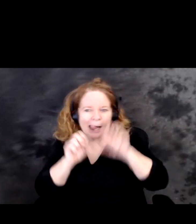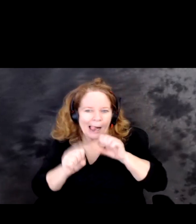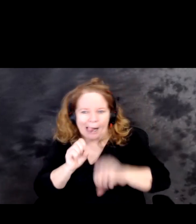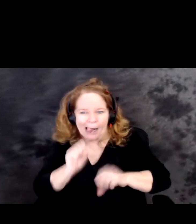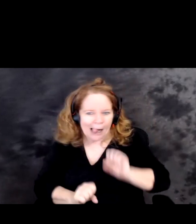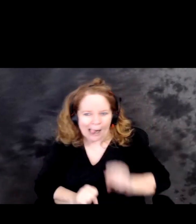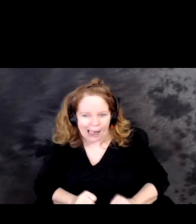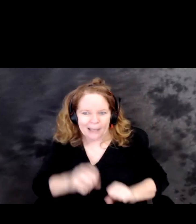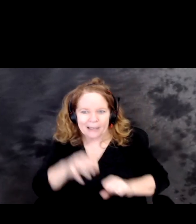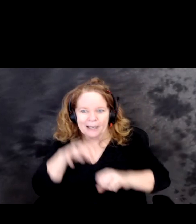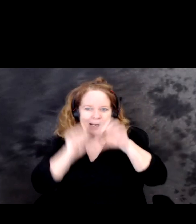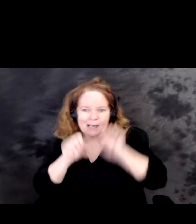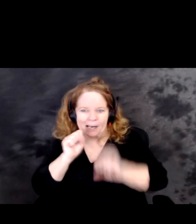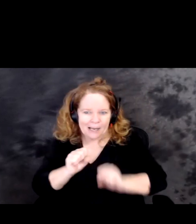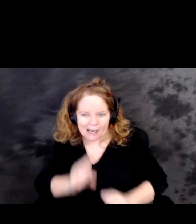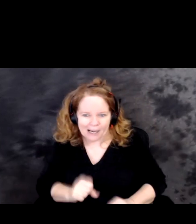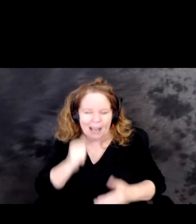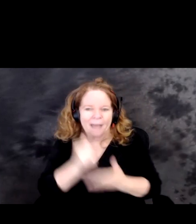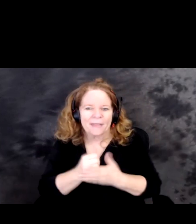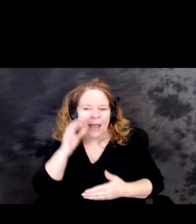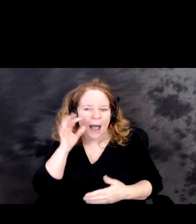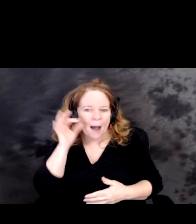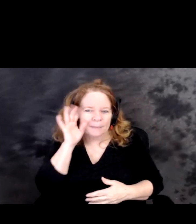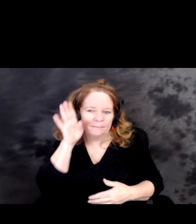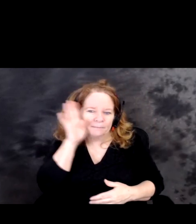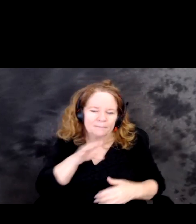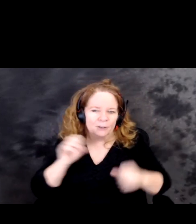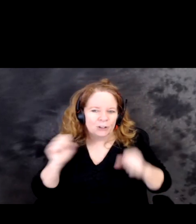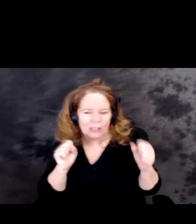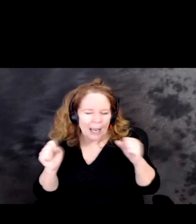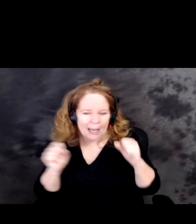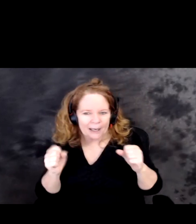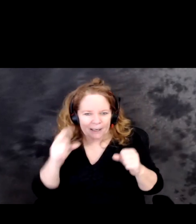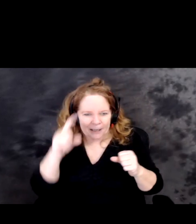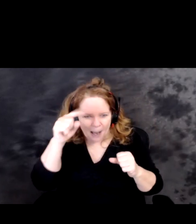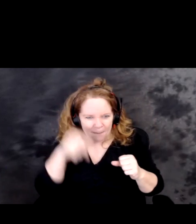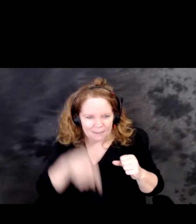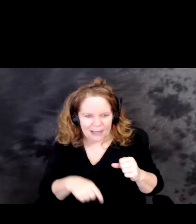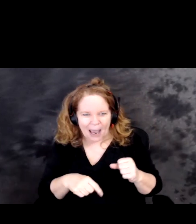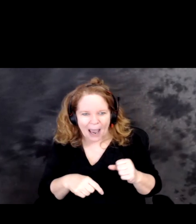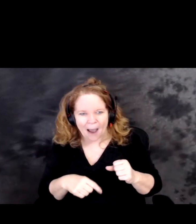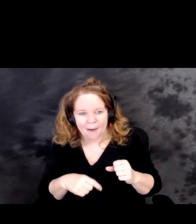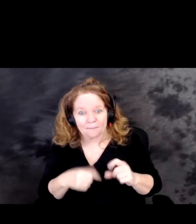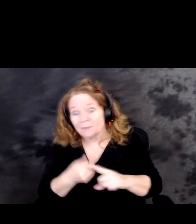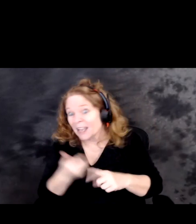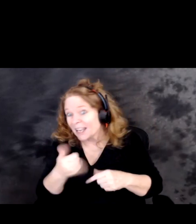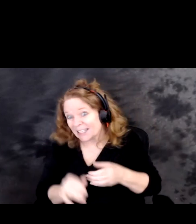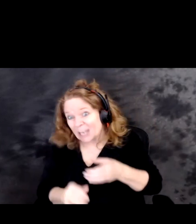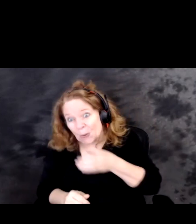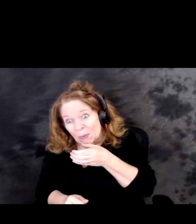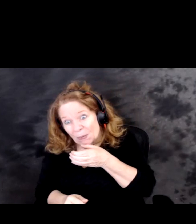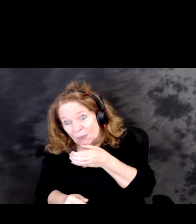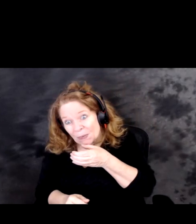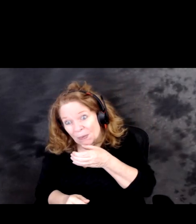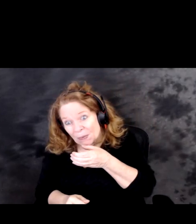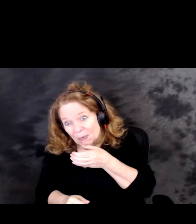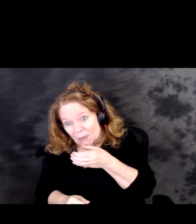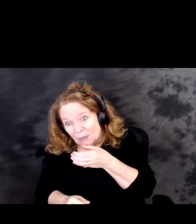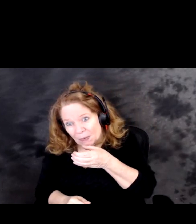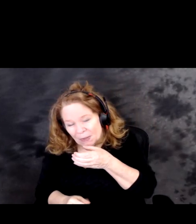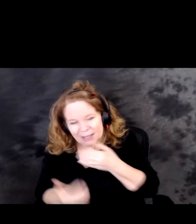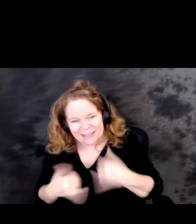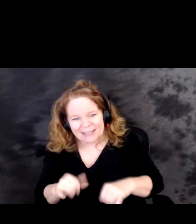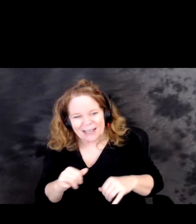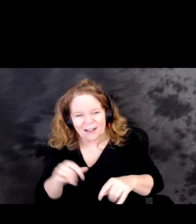escalera y luego ayudaron a la abeja Shaky Shake a bajar. Todavía estaba tomando su